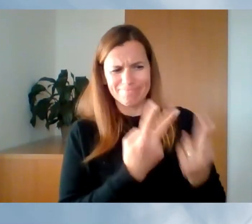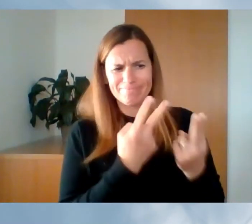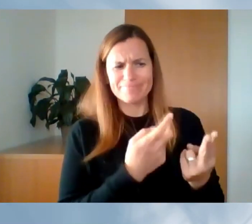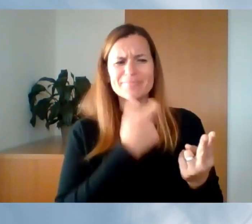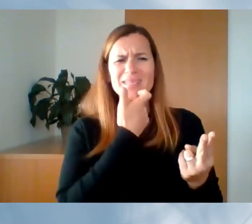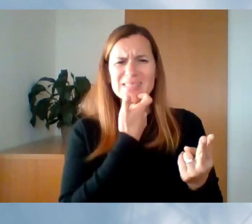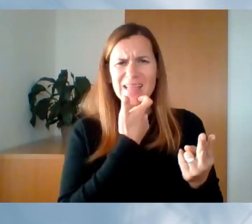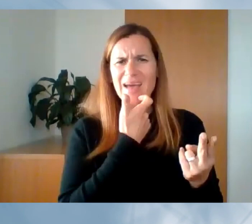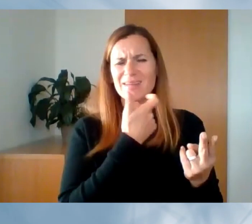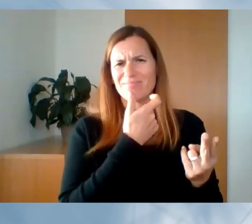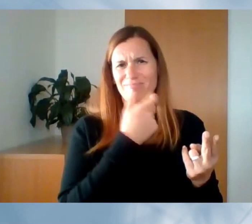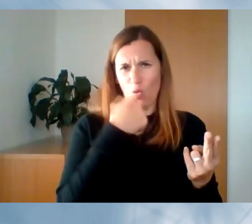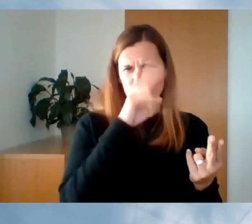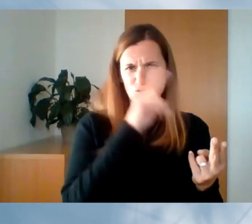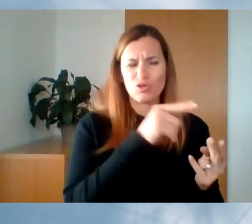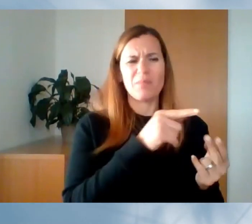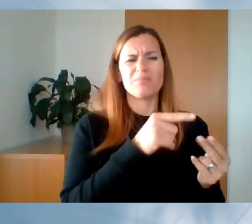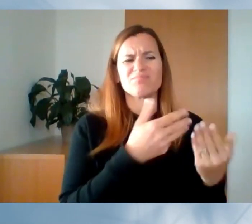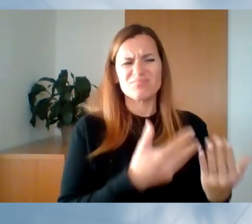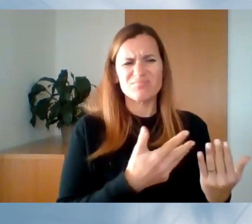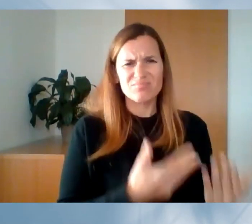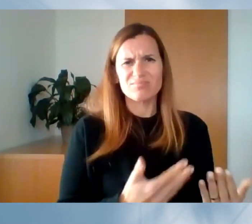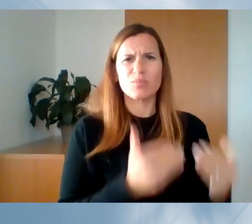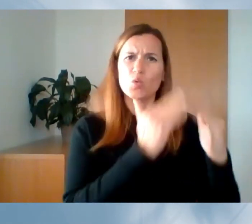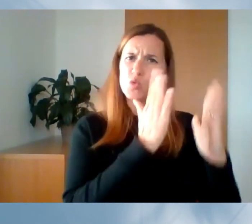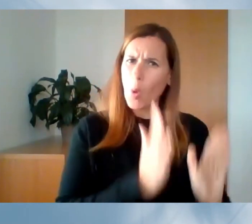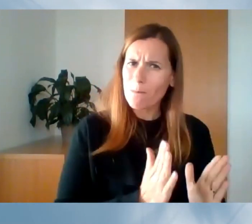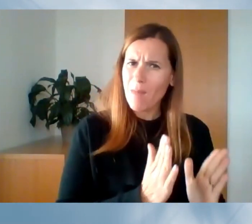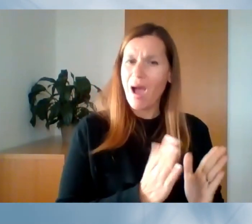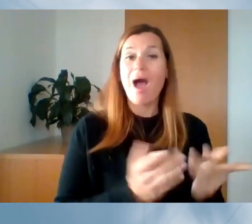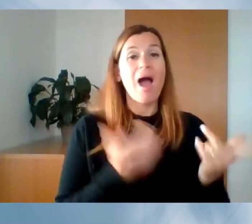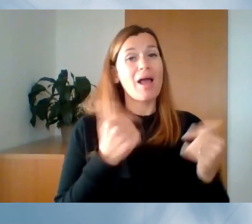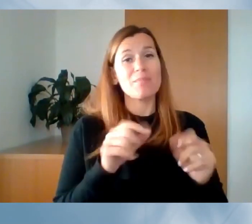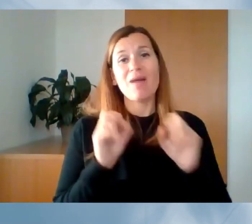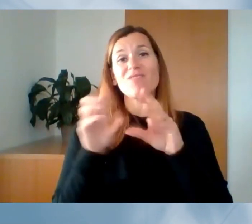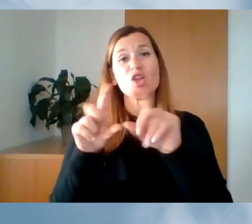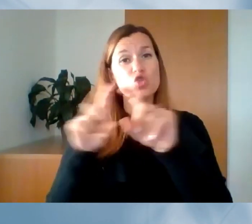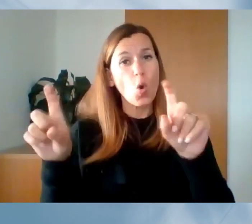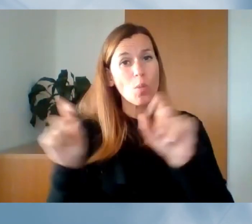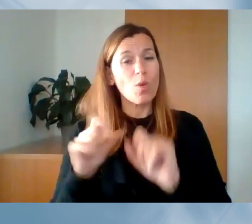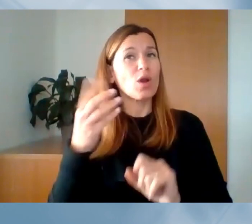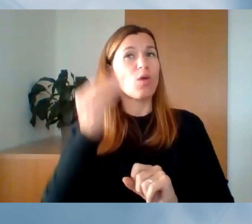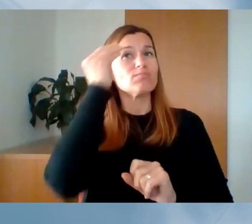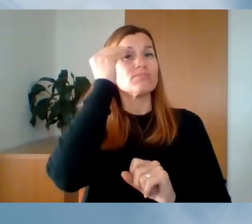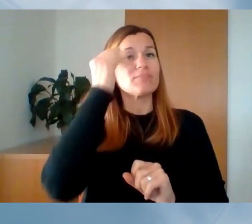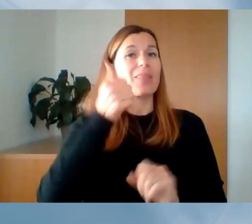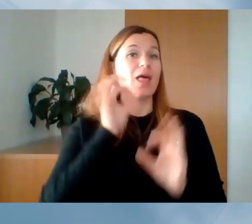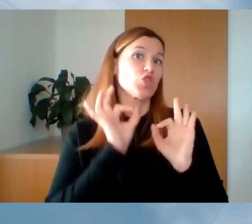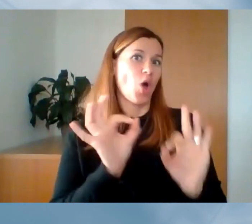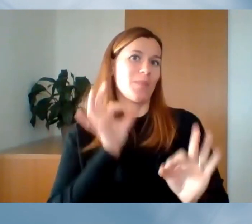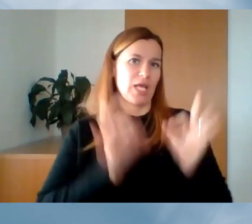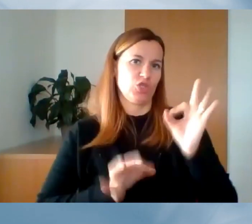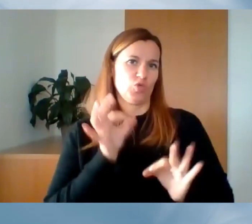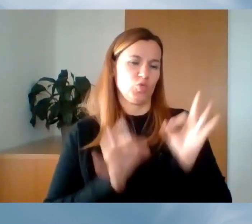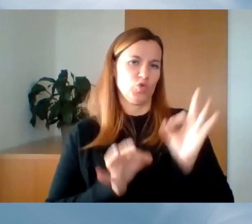pešal in je bil v oskrbi doma ali pa v domu. Dajmo najdeti eno dobro izkušnjo oskrbe, ki jo imamo